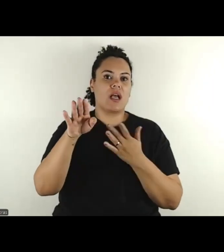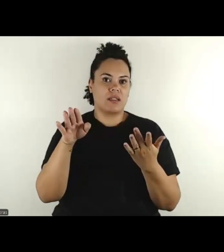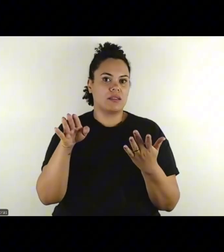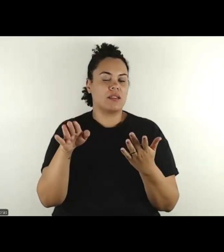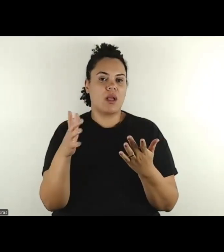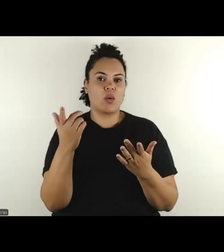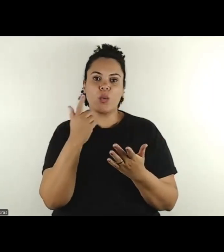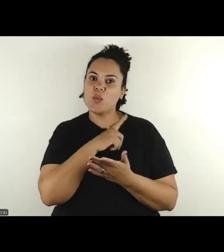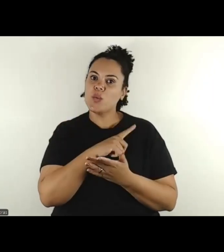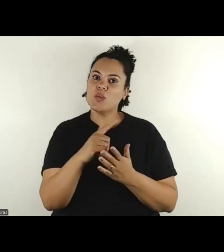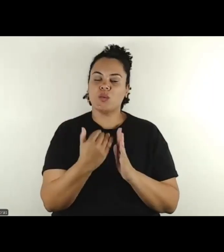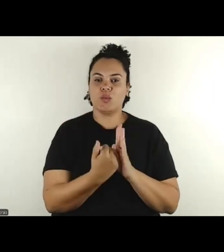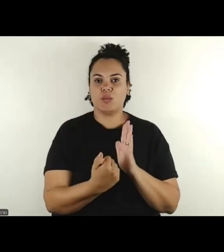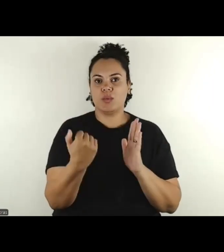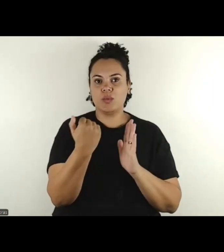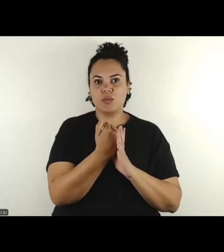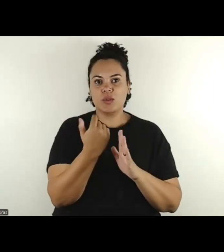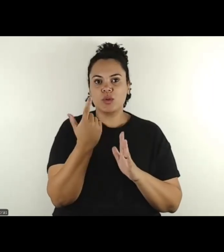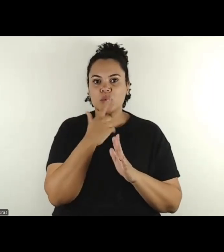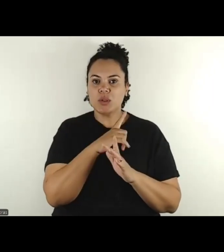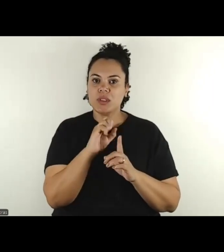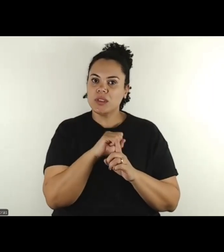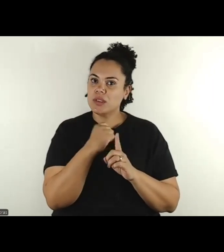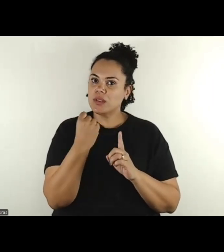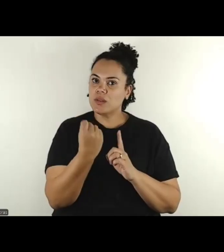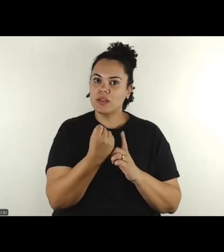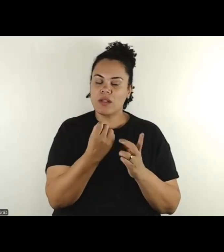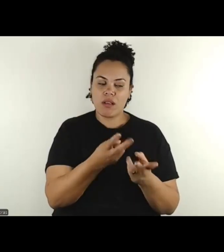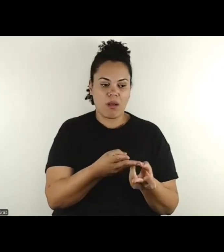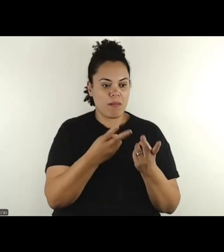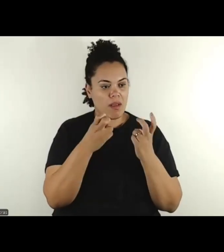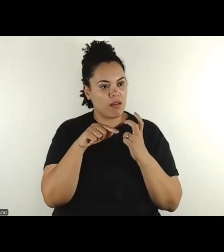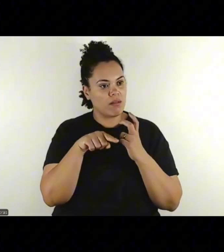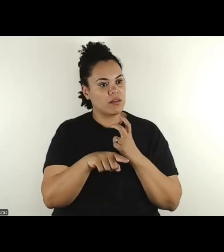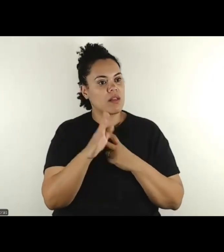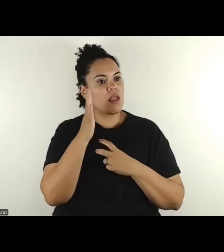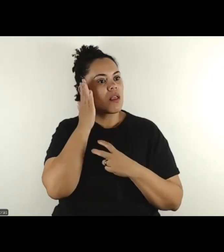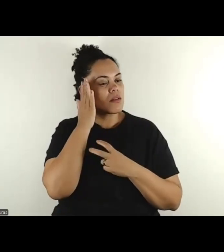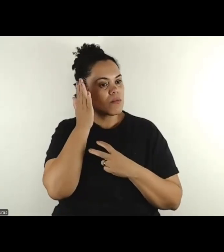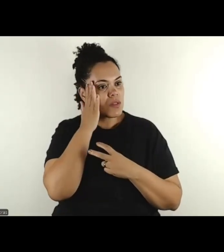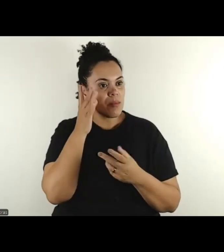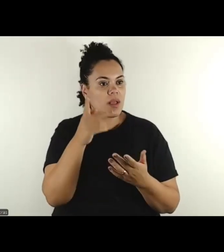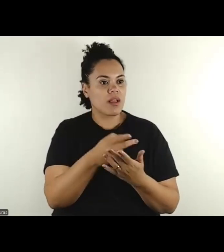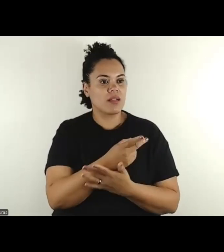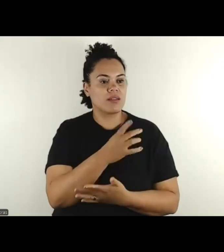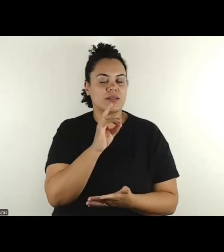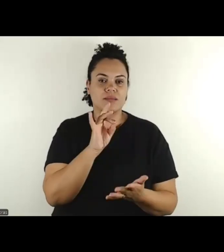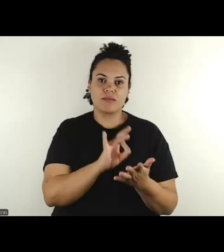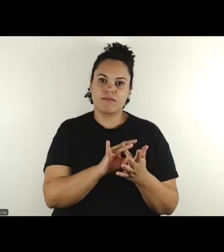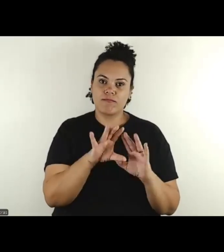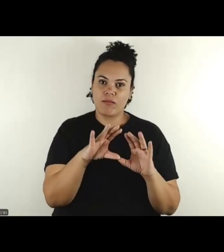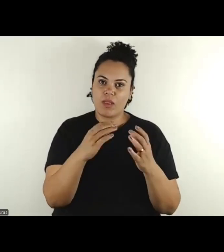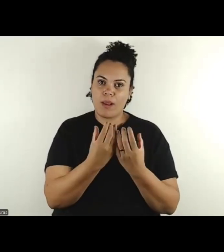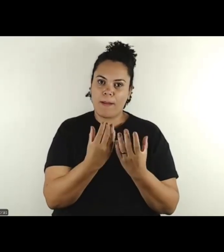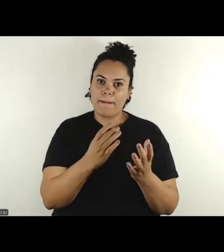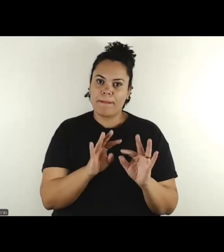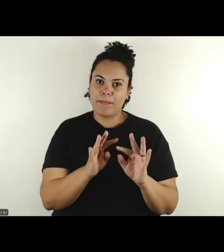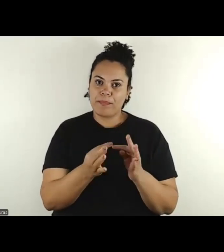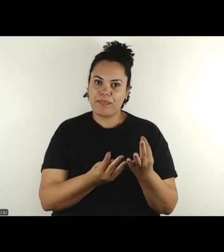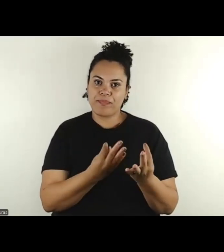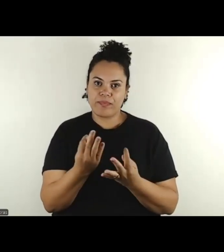né, para que a sociedade, de modo geral, tenha acesso ao que de fato acontece nas comunidades terapêuticas, que é